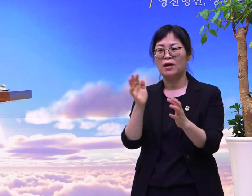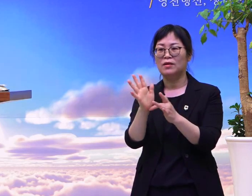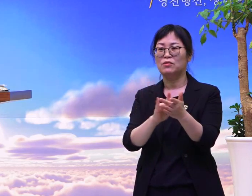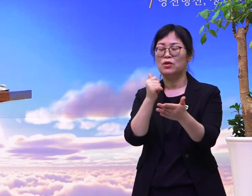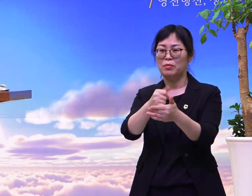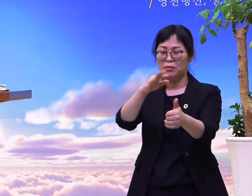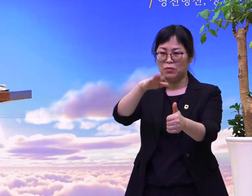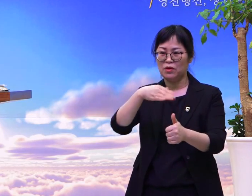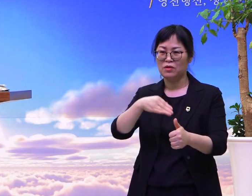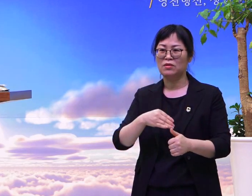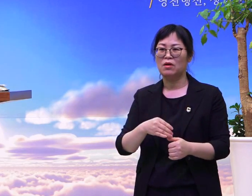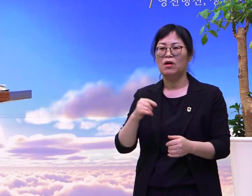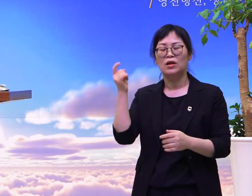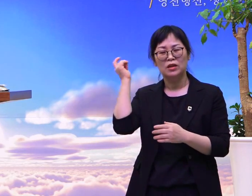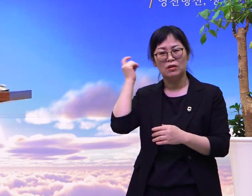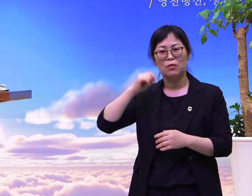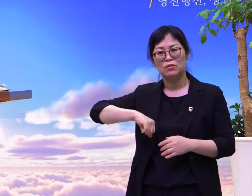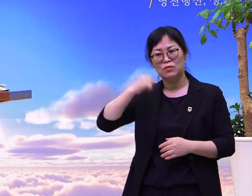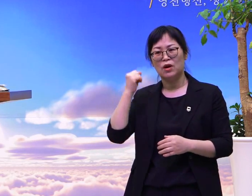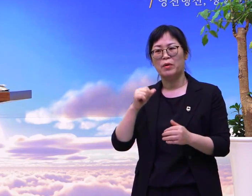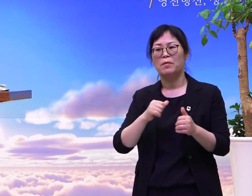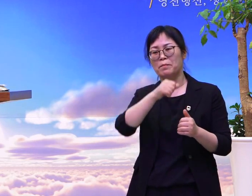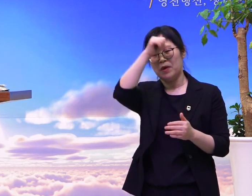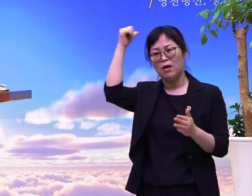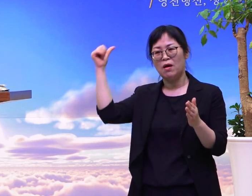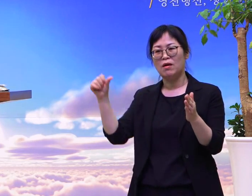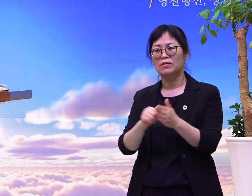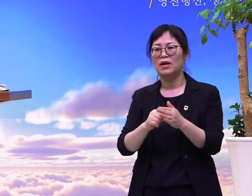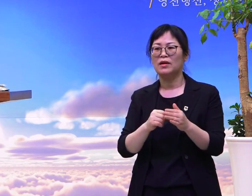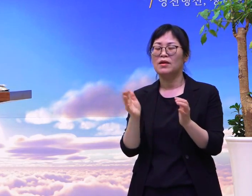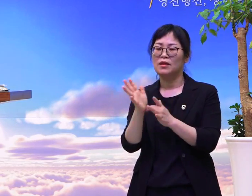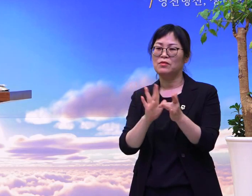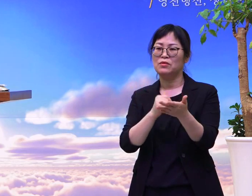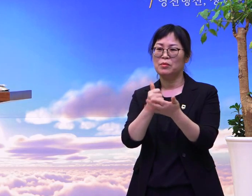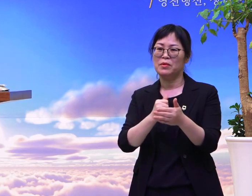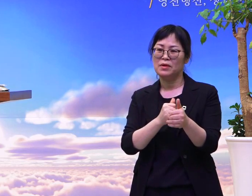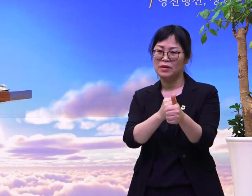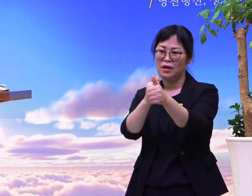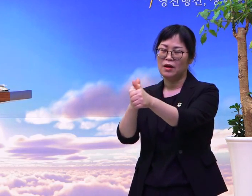그러면서 예수님을 배우고 예수님에 대해서 알아갔던 것입니다.